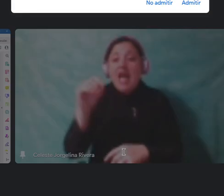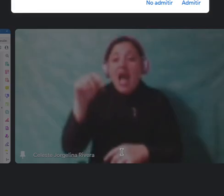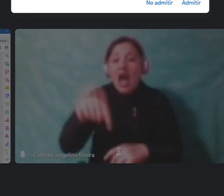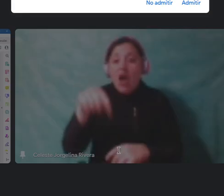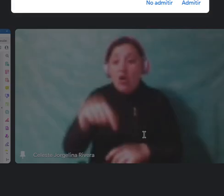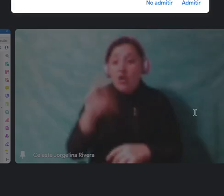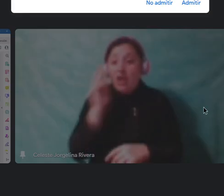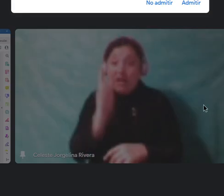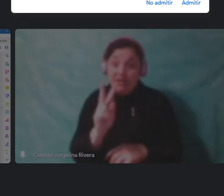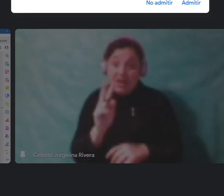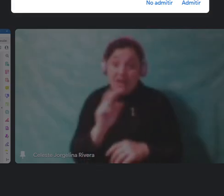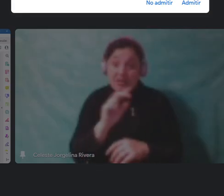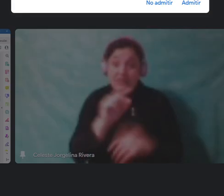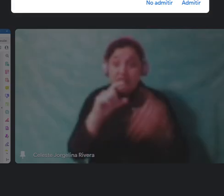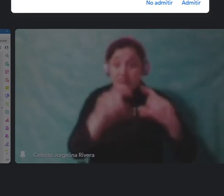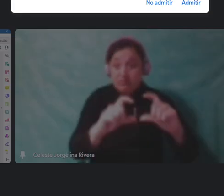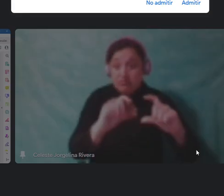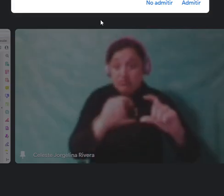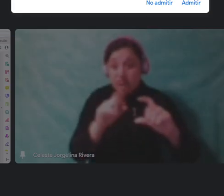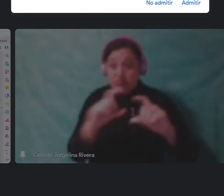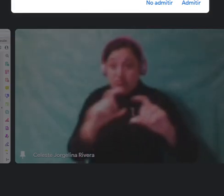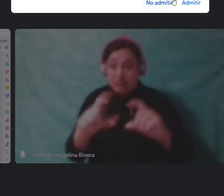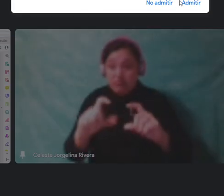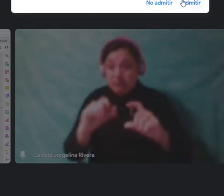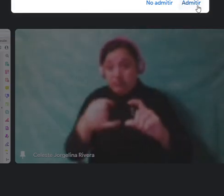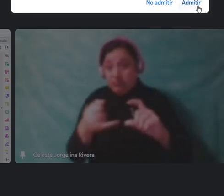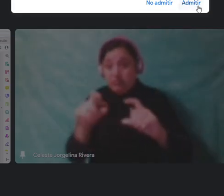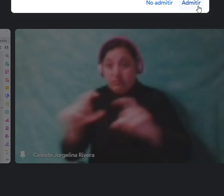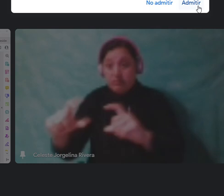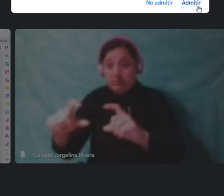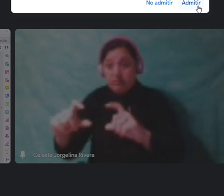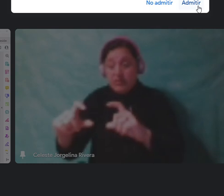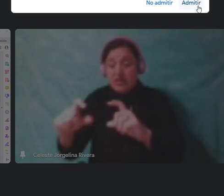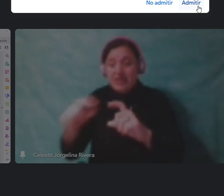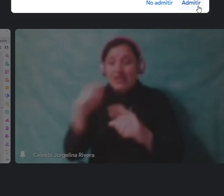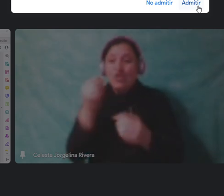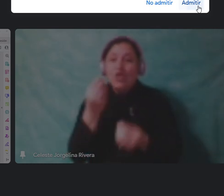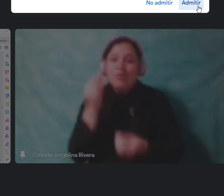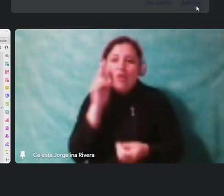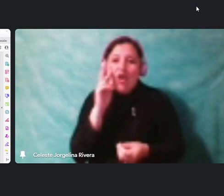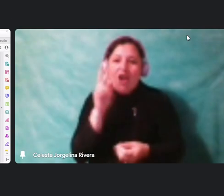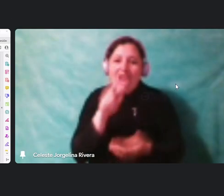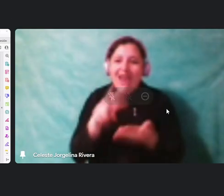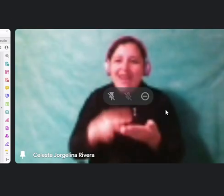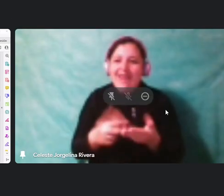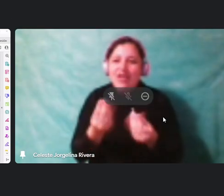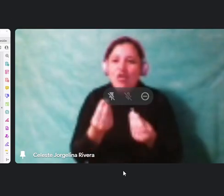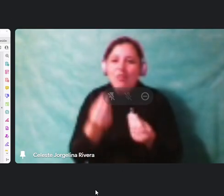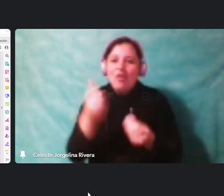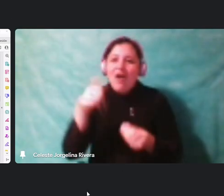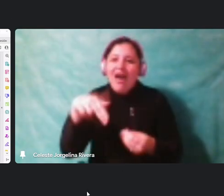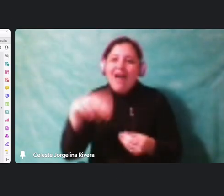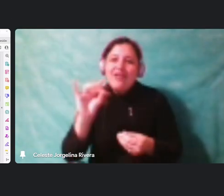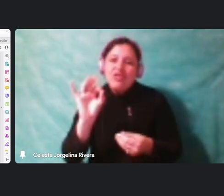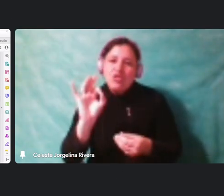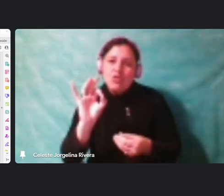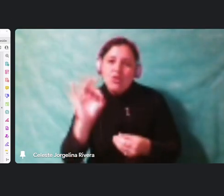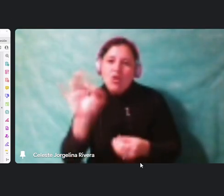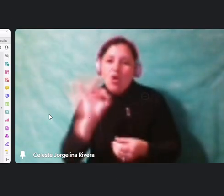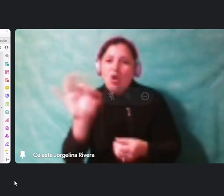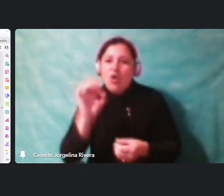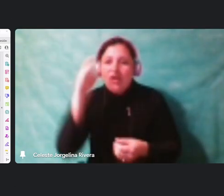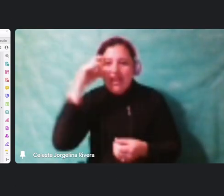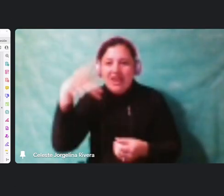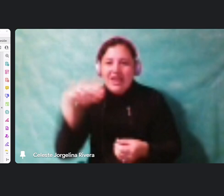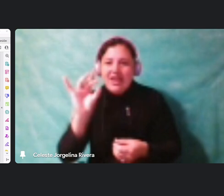incluyendo, va después de la coma, ¿sí? Se lee como ando-endo, se dice así, incluyendo tal cosa.